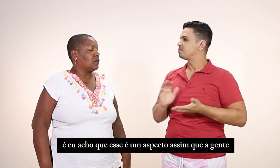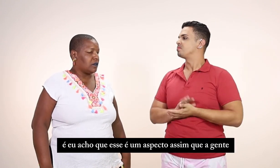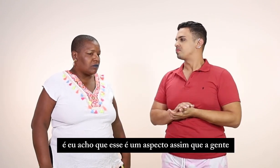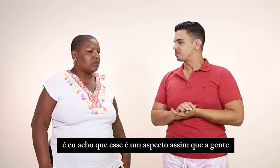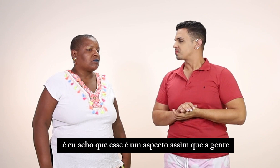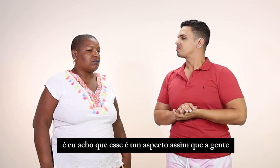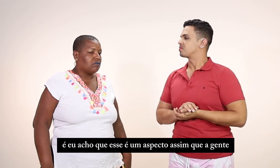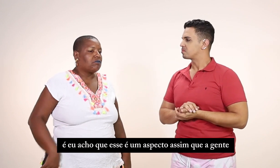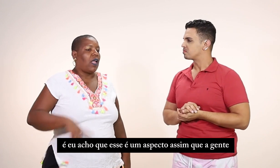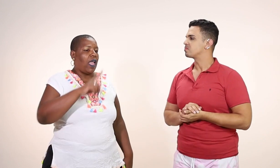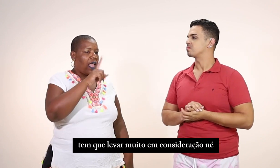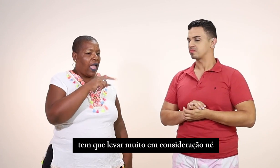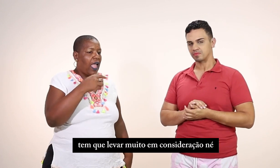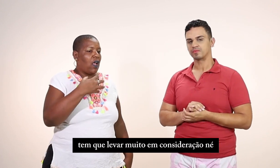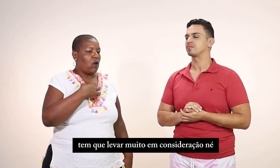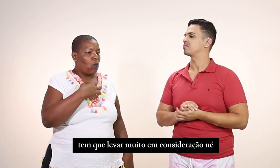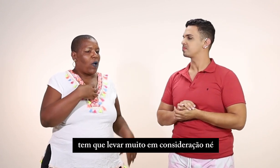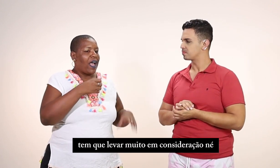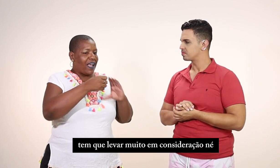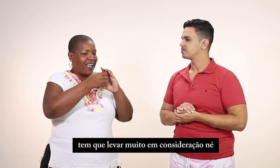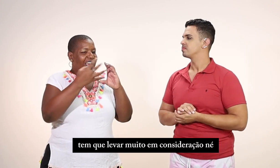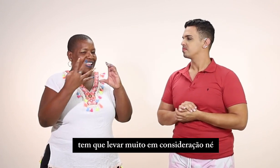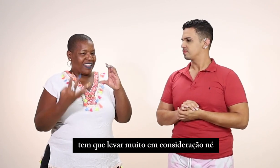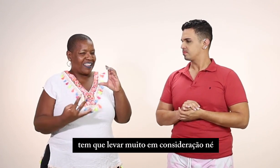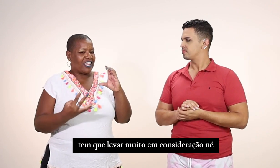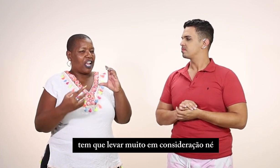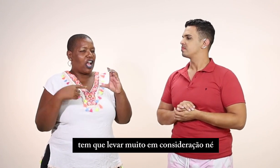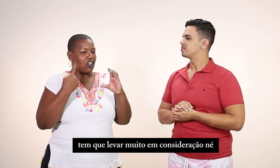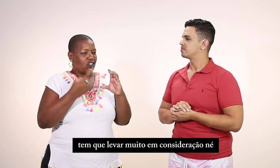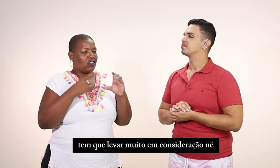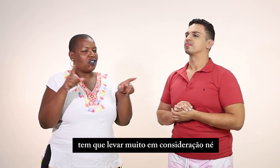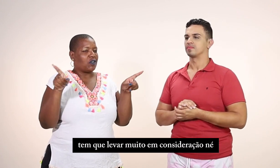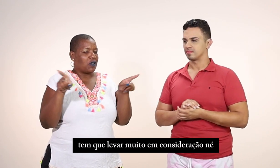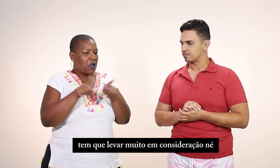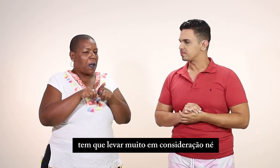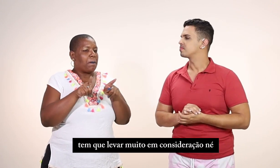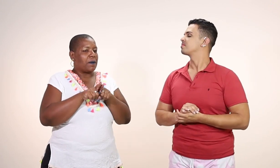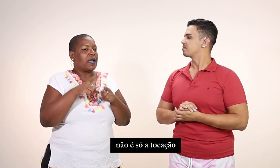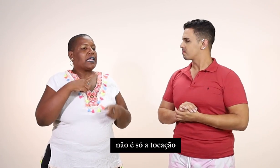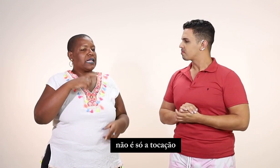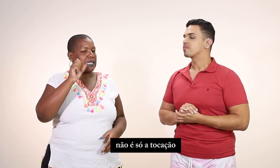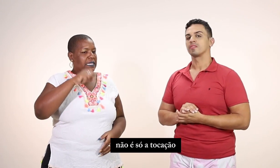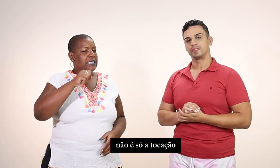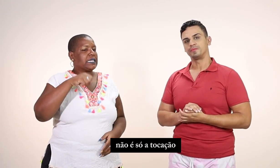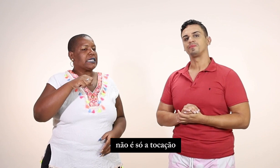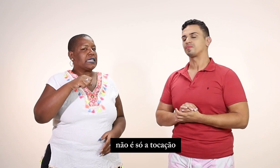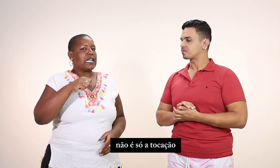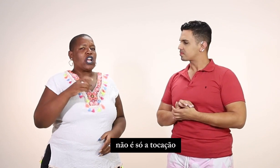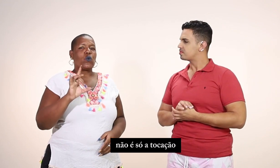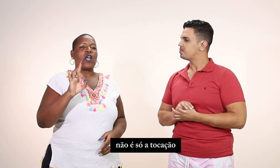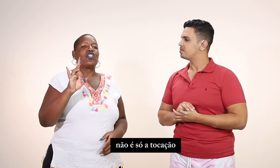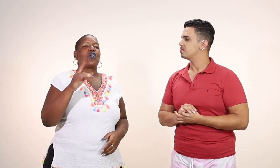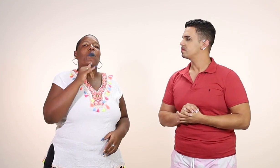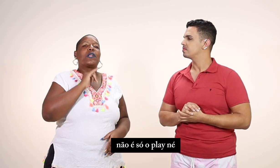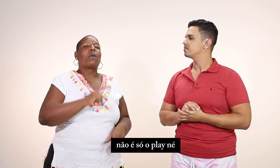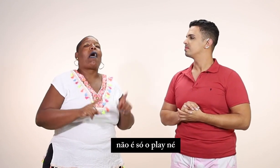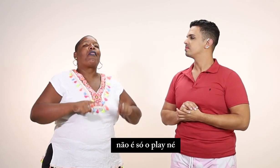assim que a gente tem que levar muito em consideração, né? Não é só a tocação, não é só o